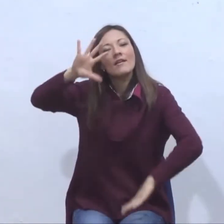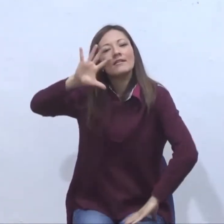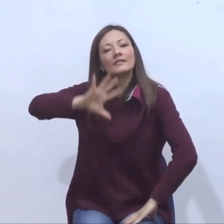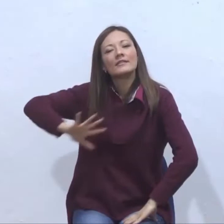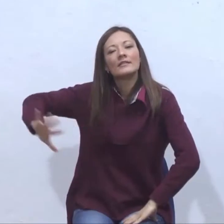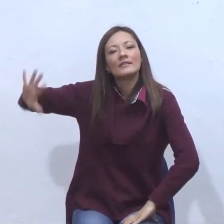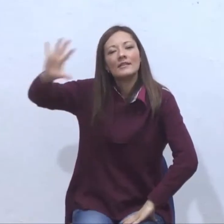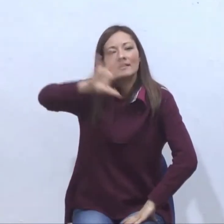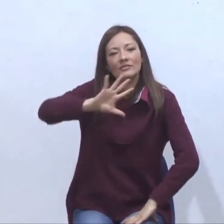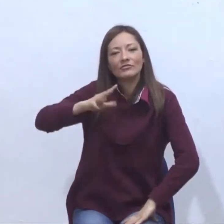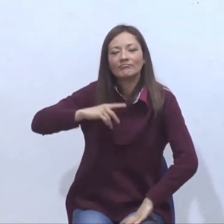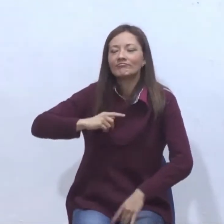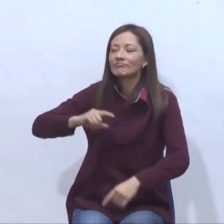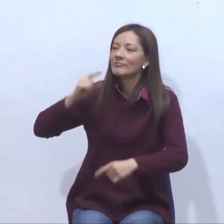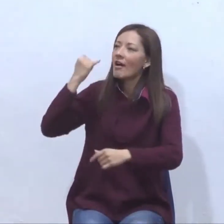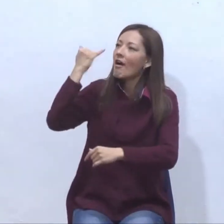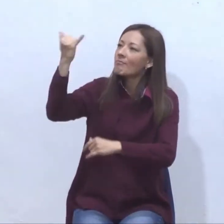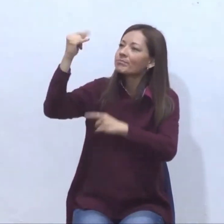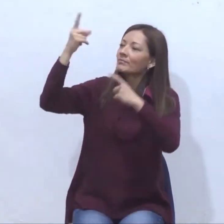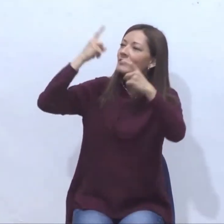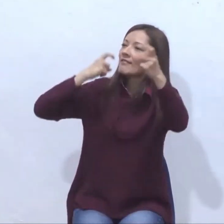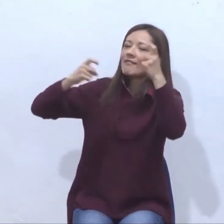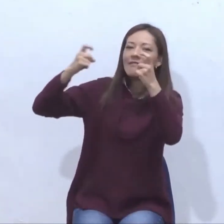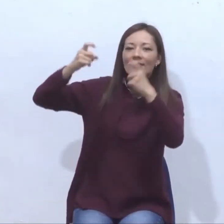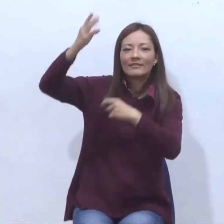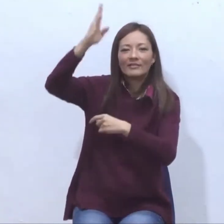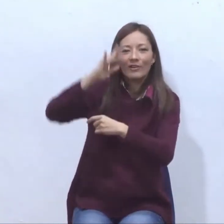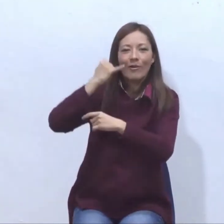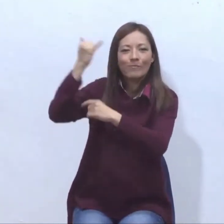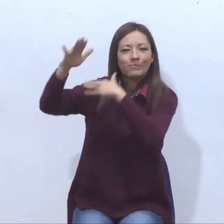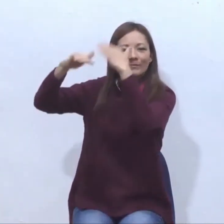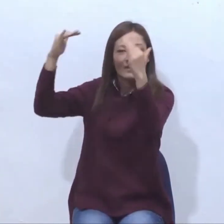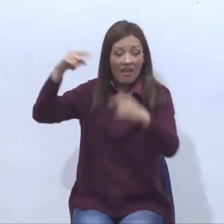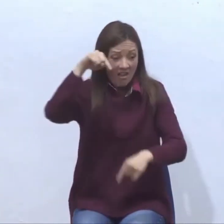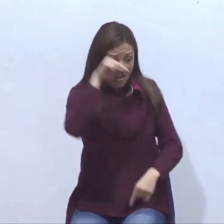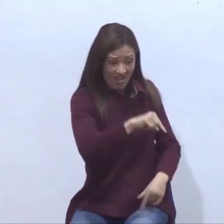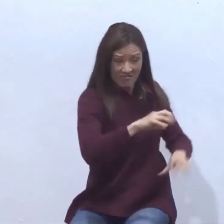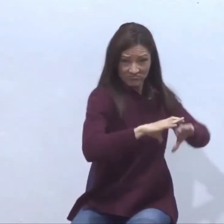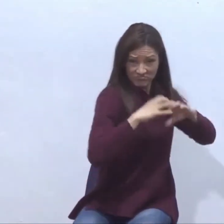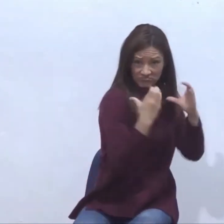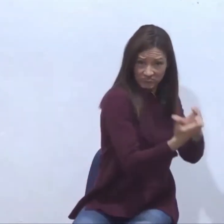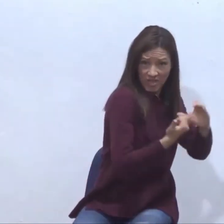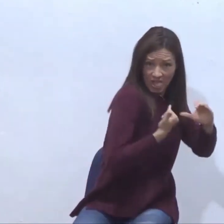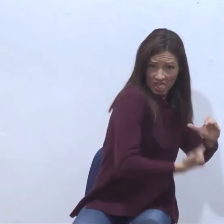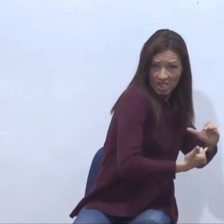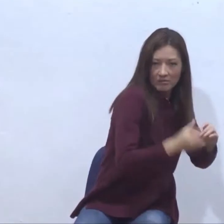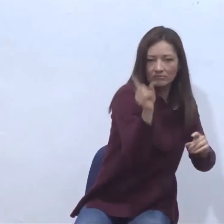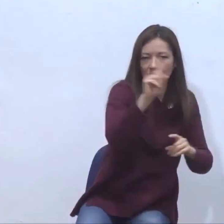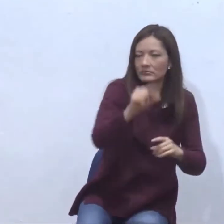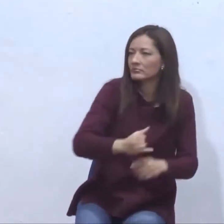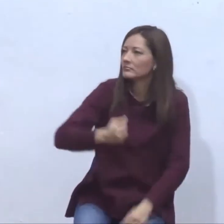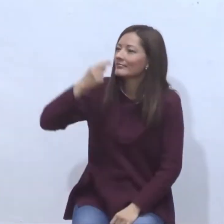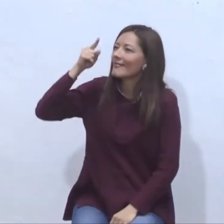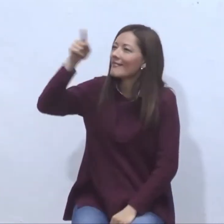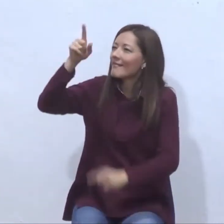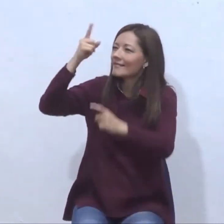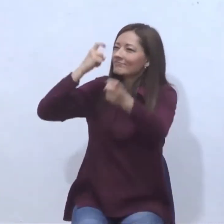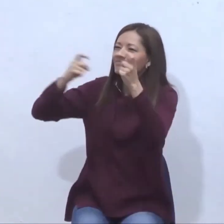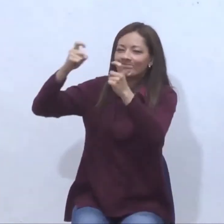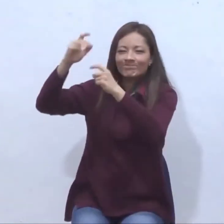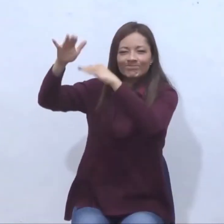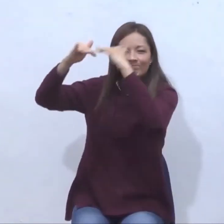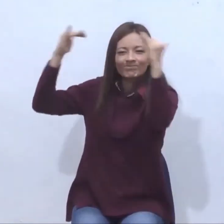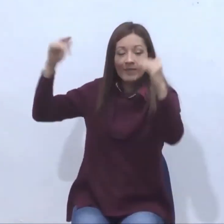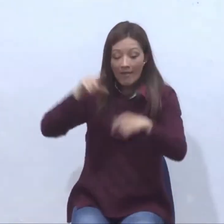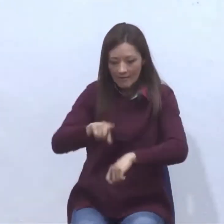y que nuestra ciudad es celestial, que nuestra ciudadanía no es en este lugar, sino que es allá en el reino de los cielos. O sea